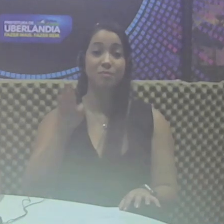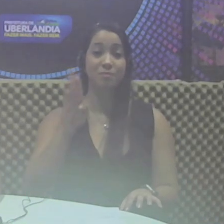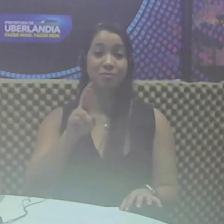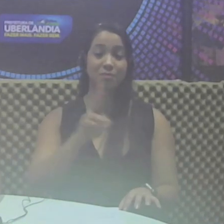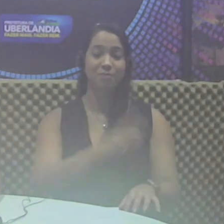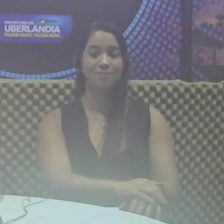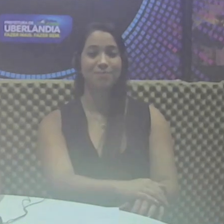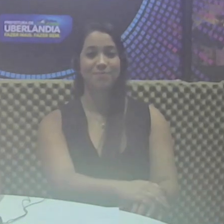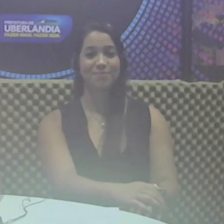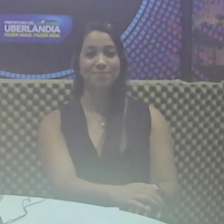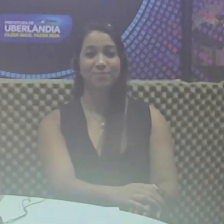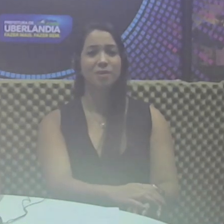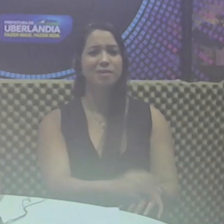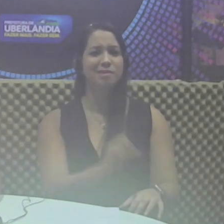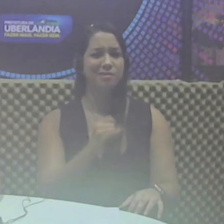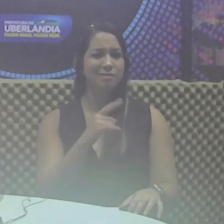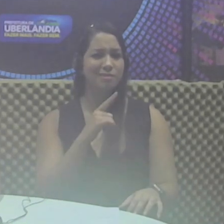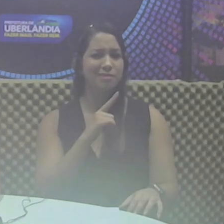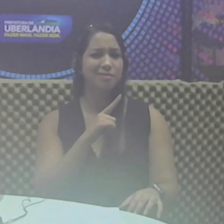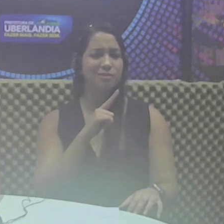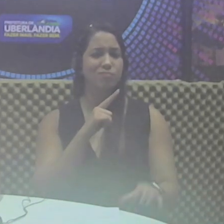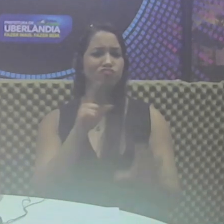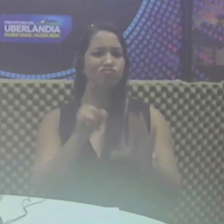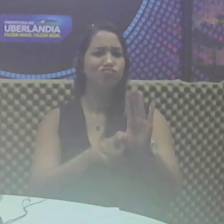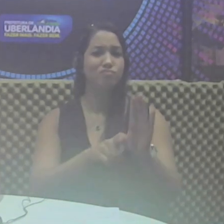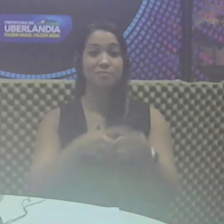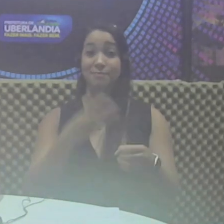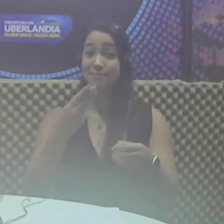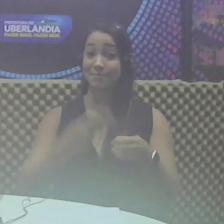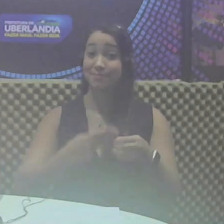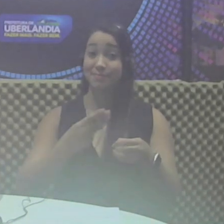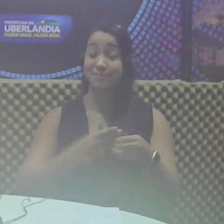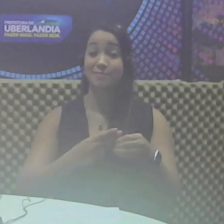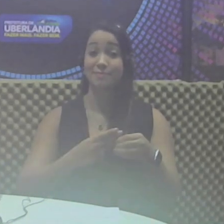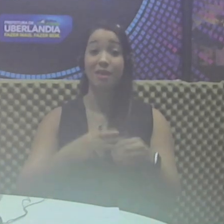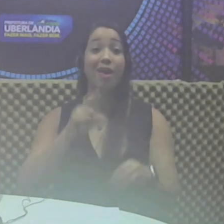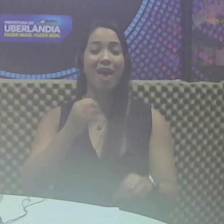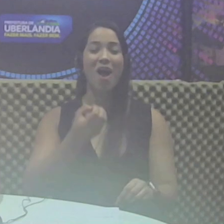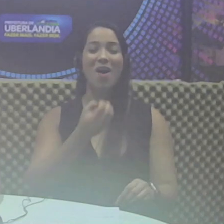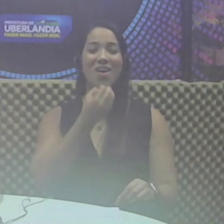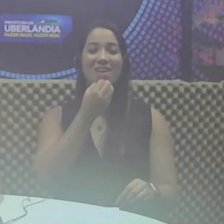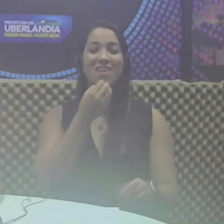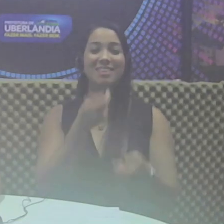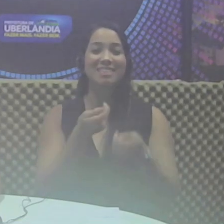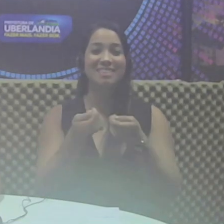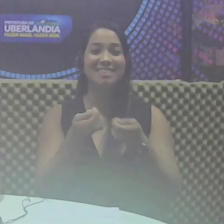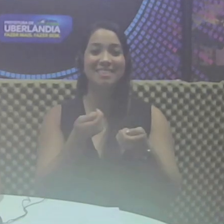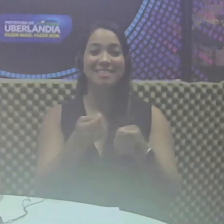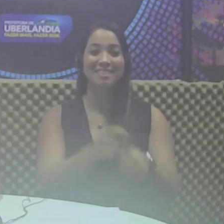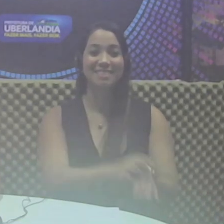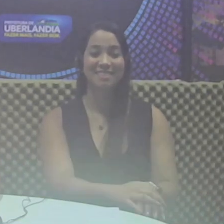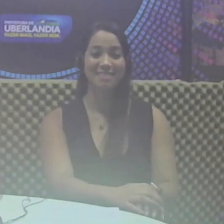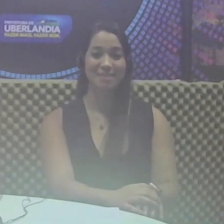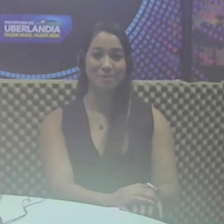plantãofiscal@uberlandia.mg.gov.br. Se você possui algum débito com o município, esta é a hora de negociar.